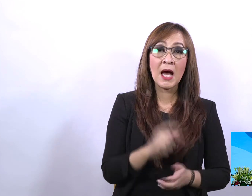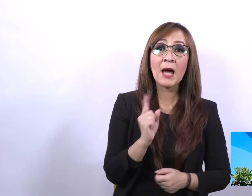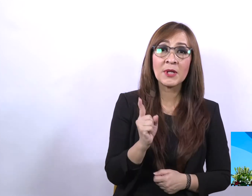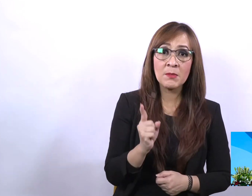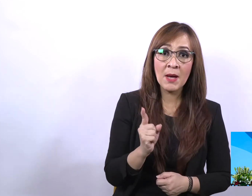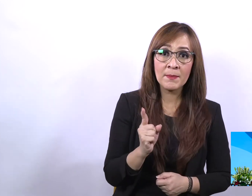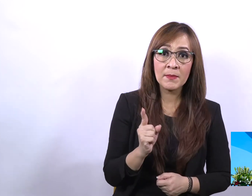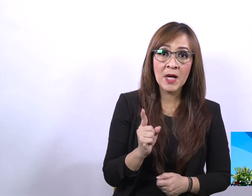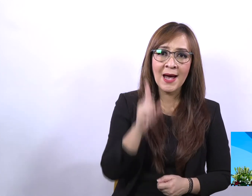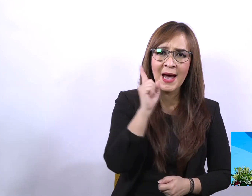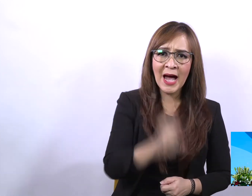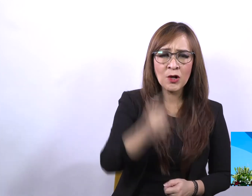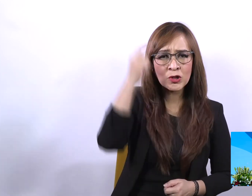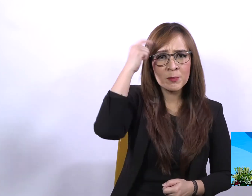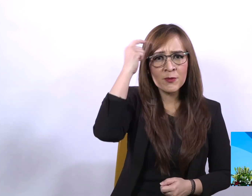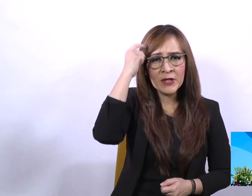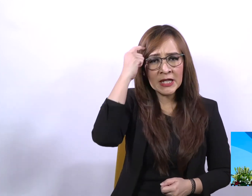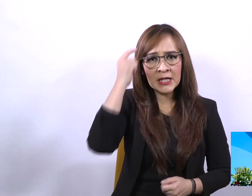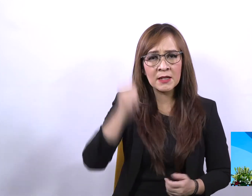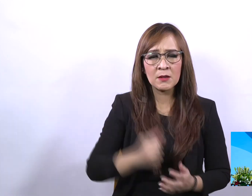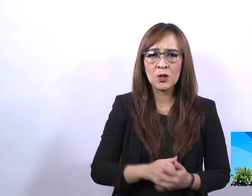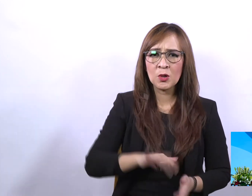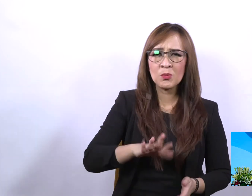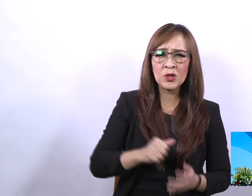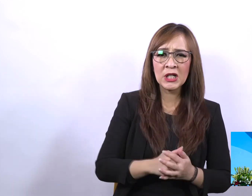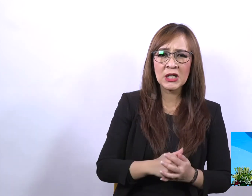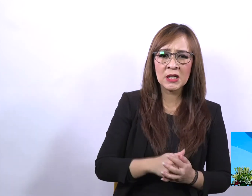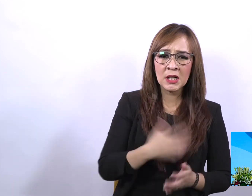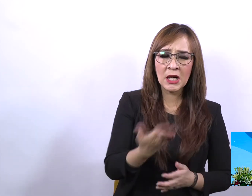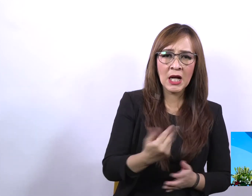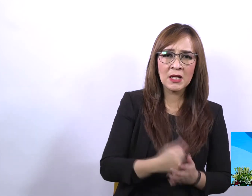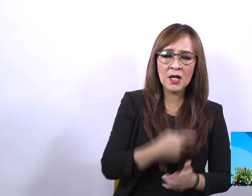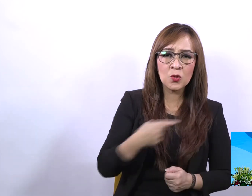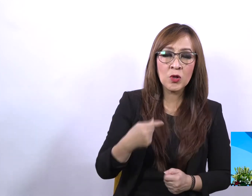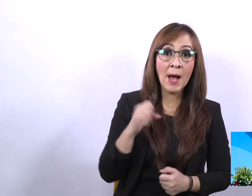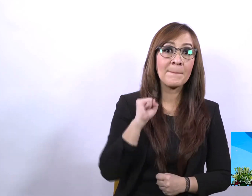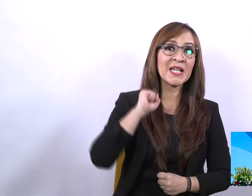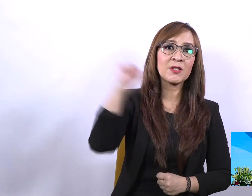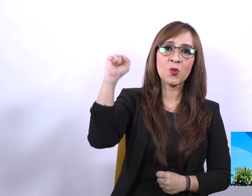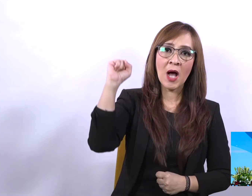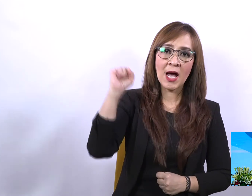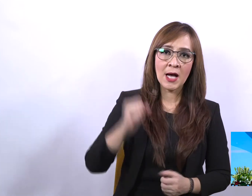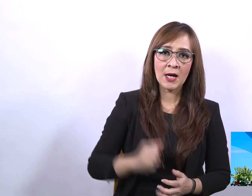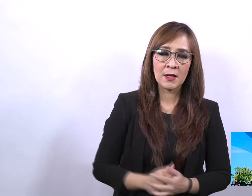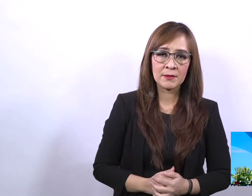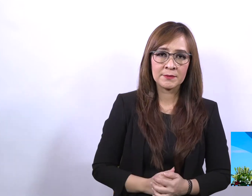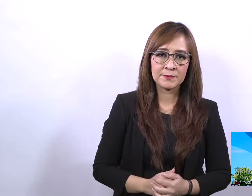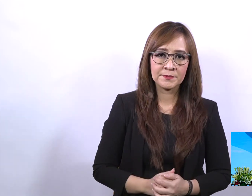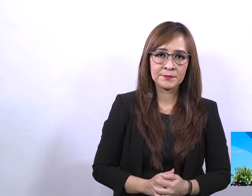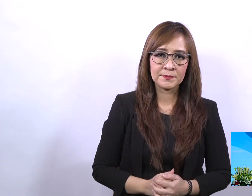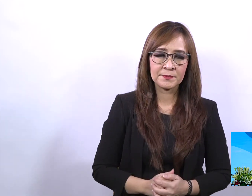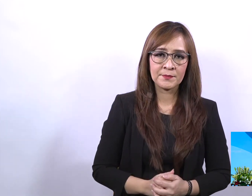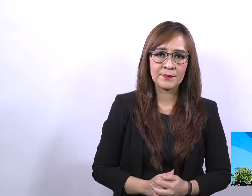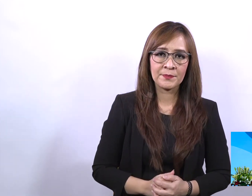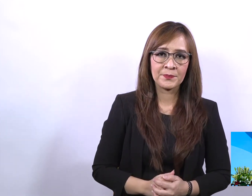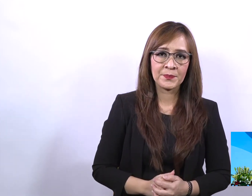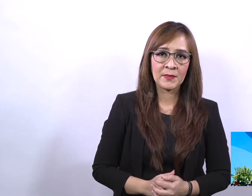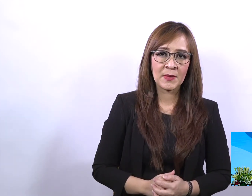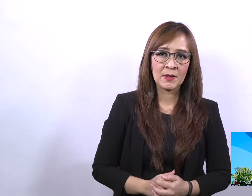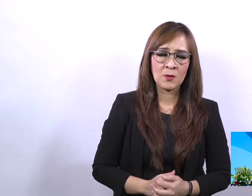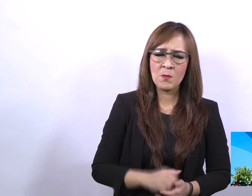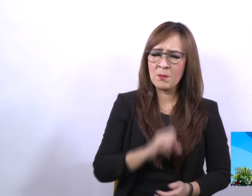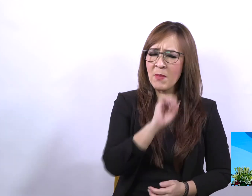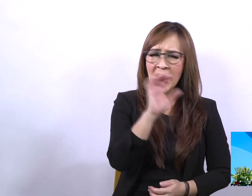berjuang dengan betul sehingga pernah didik anak saudara yang ada Cuma suruh komplain anak saudara gagal loro tempatnya tadi harus begini dong Biar Begini